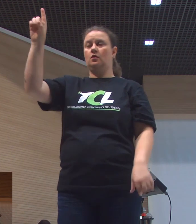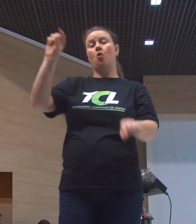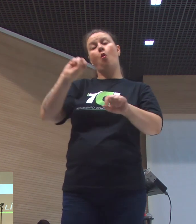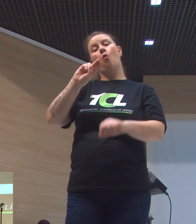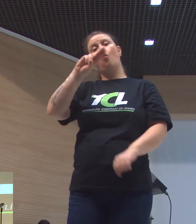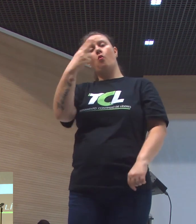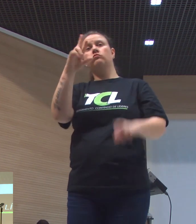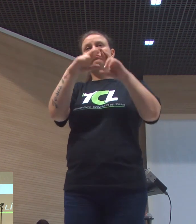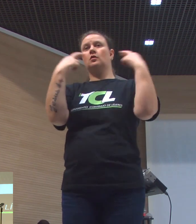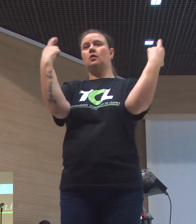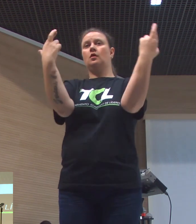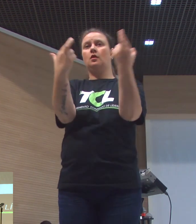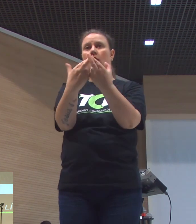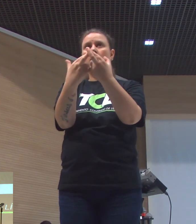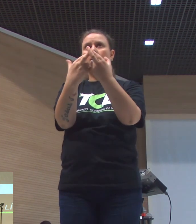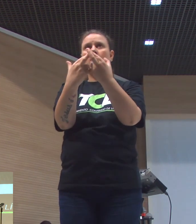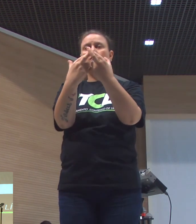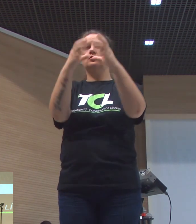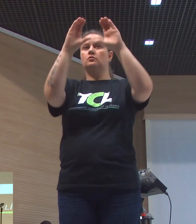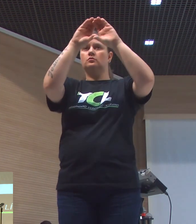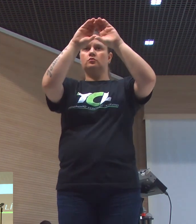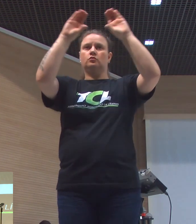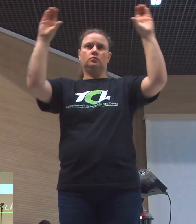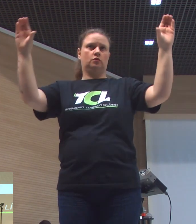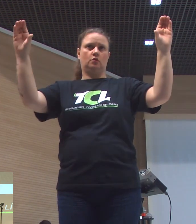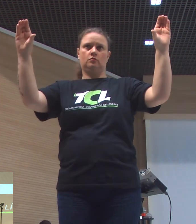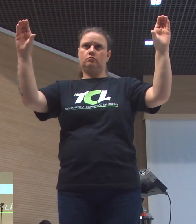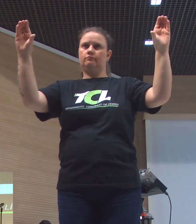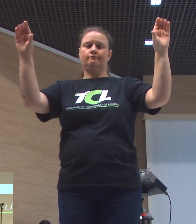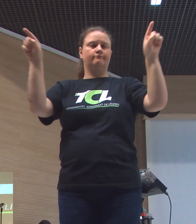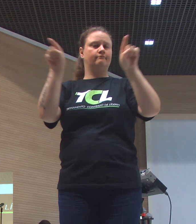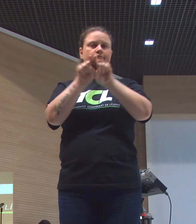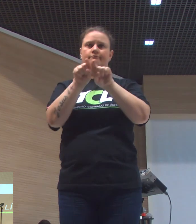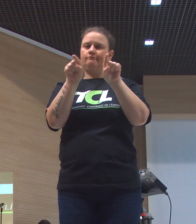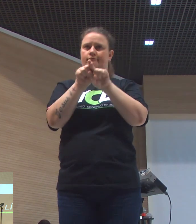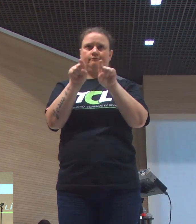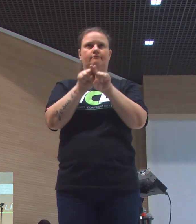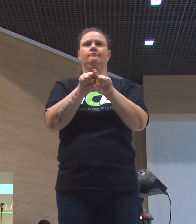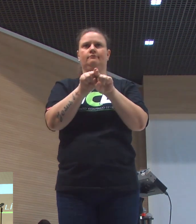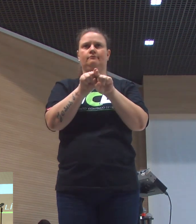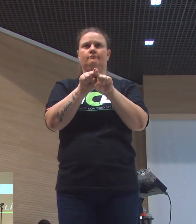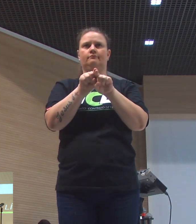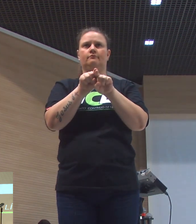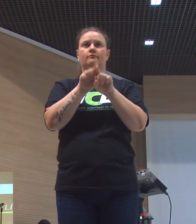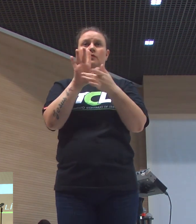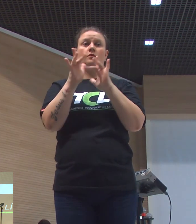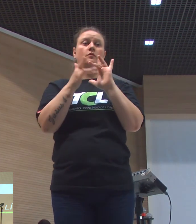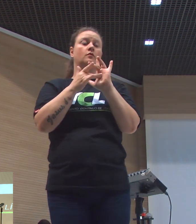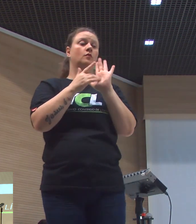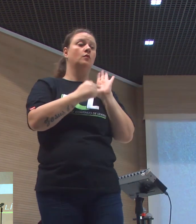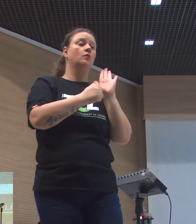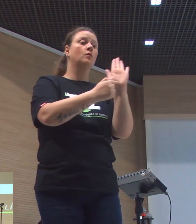coisa. E reino do céu, Jesus está apontando aqui para o reino do céu. Gente, a